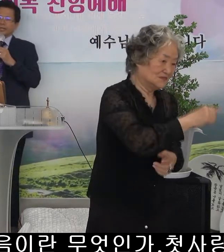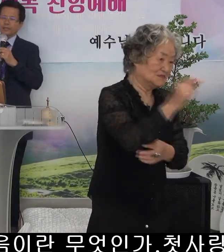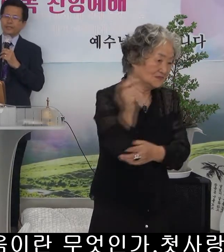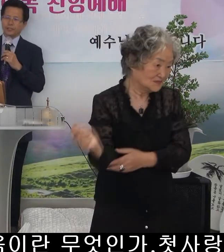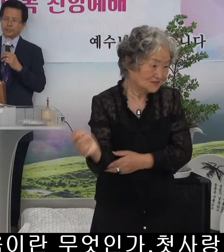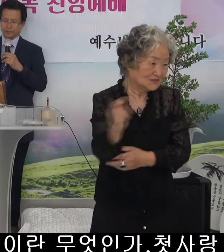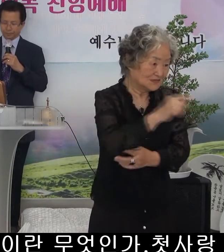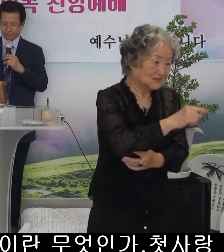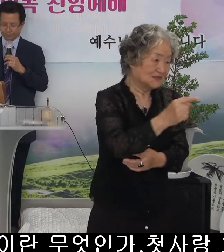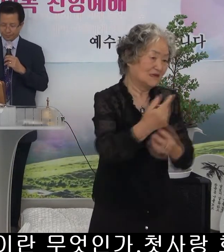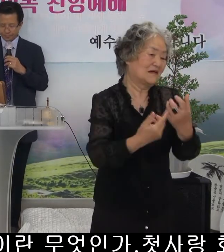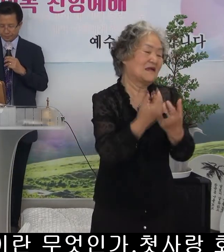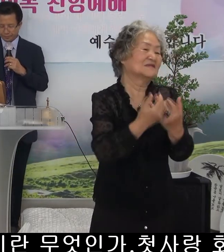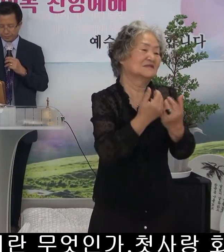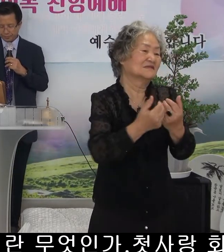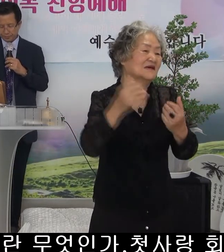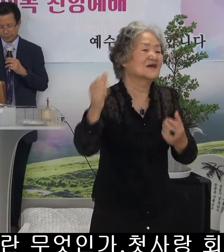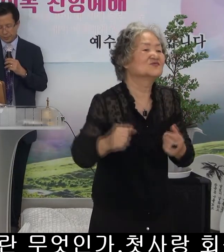갈등하면서 살아간다는 얘기죠.